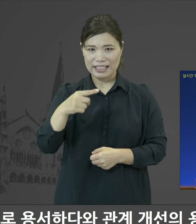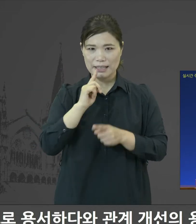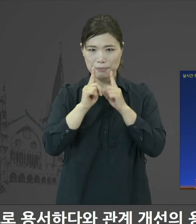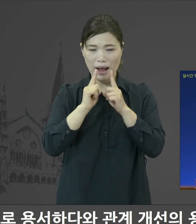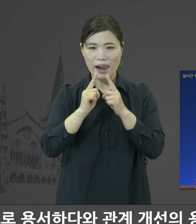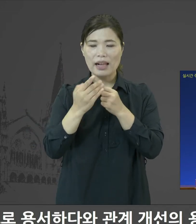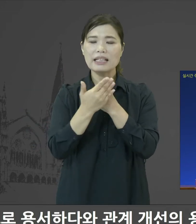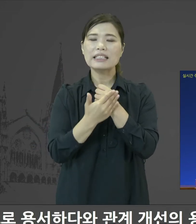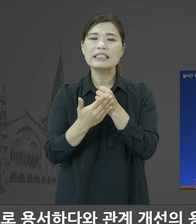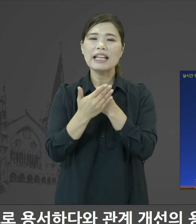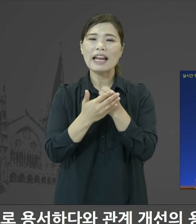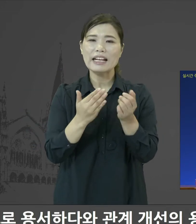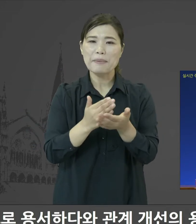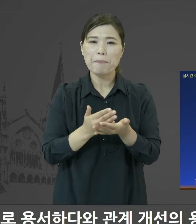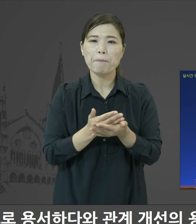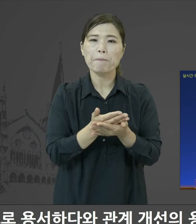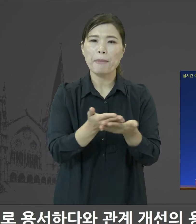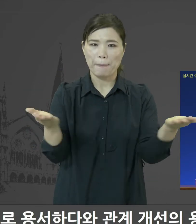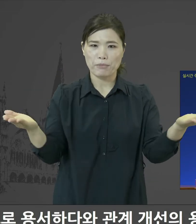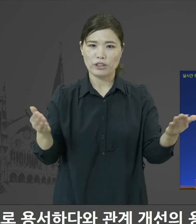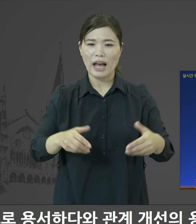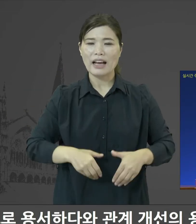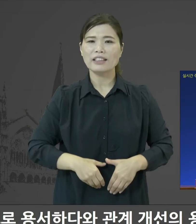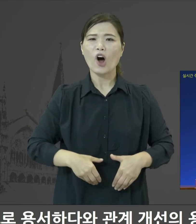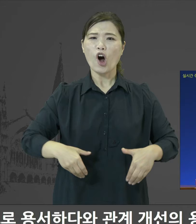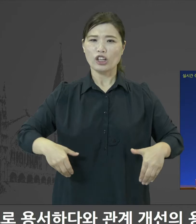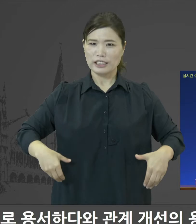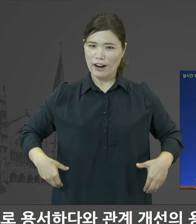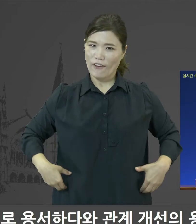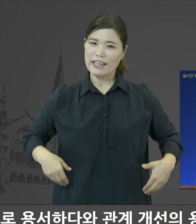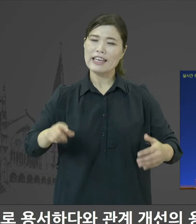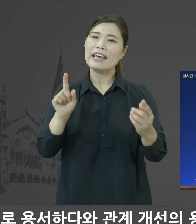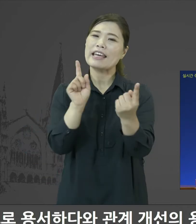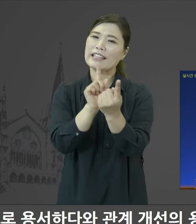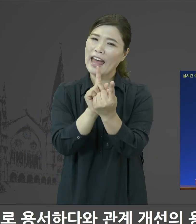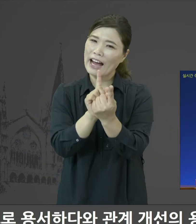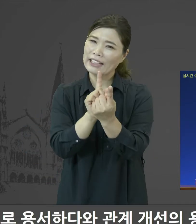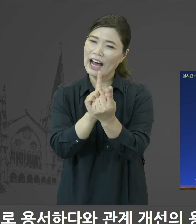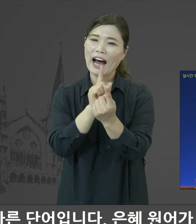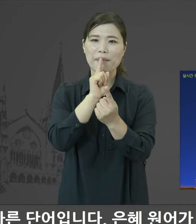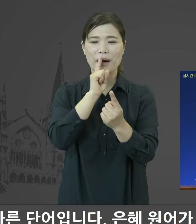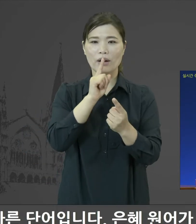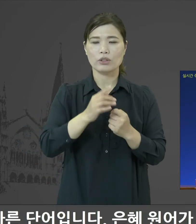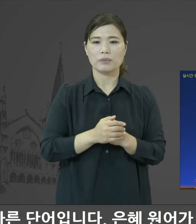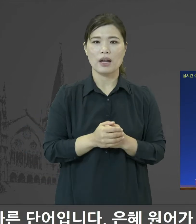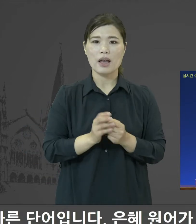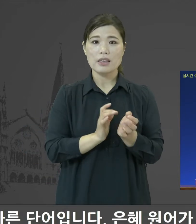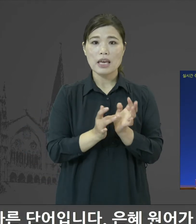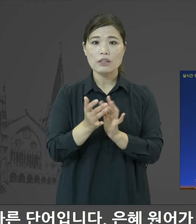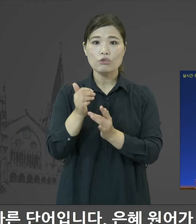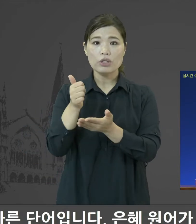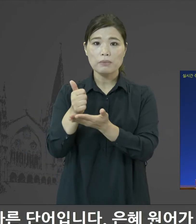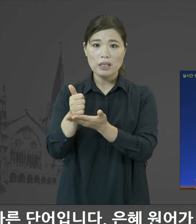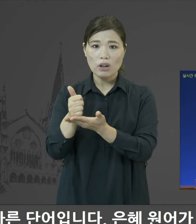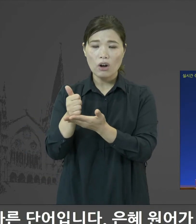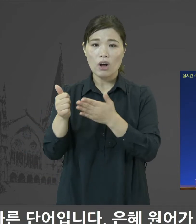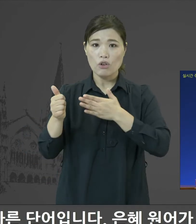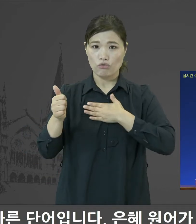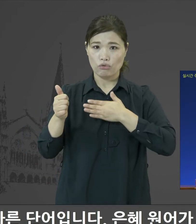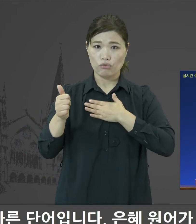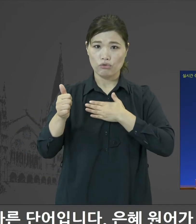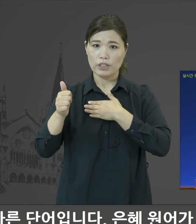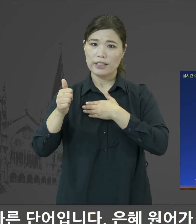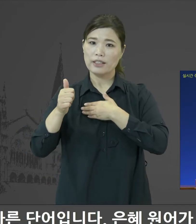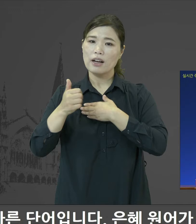베풀다, 너그러이 대하다. 예수님께서 우리를 너그러이 대해 주신 것처럼,